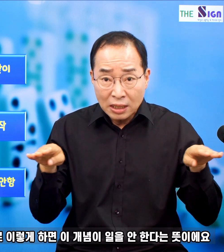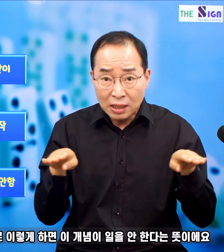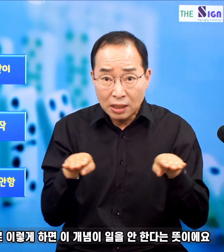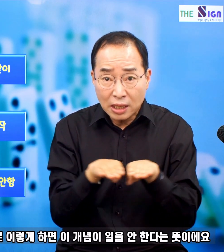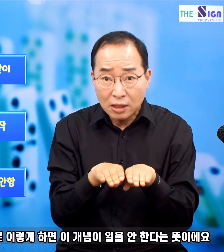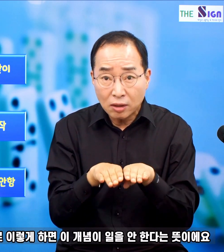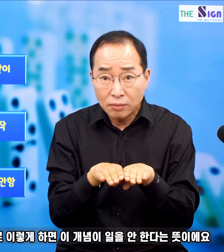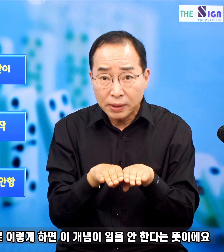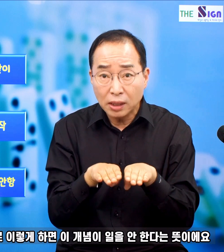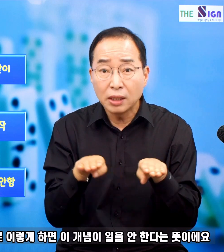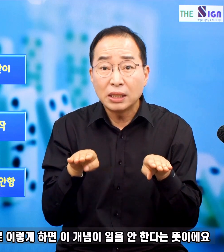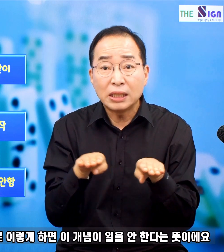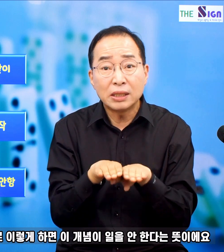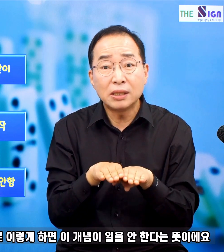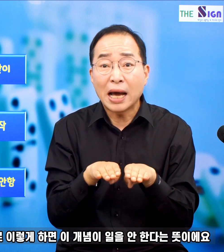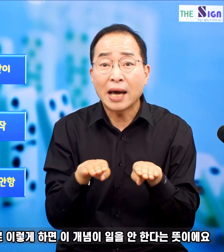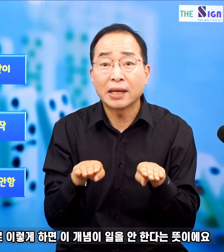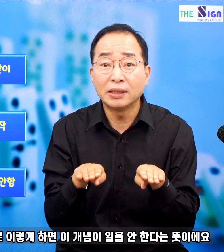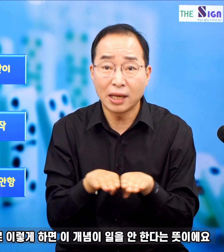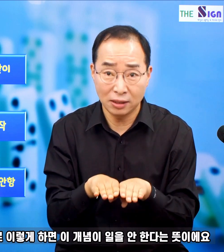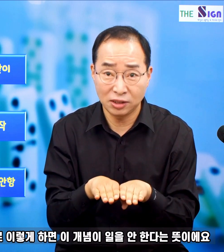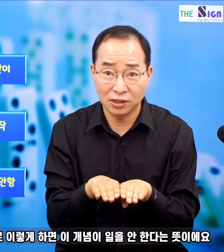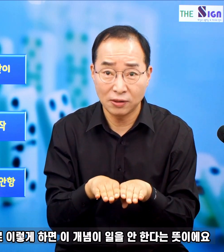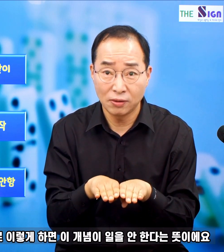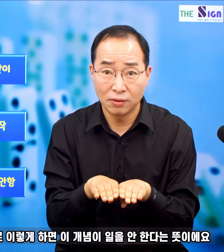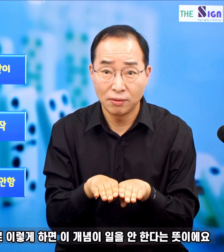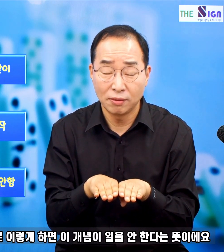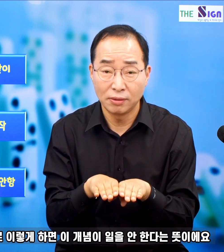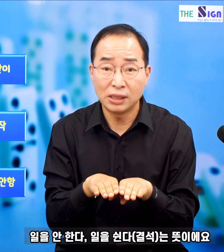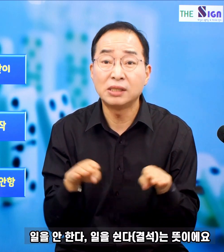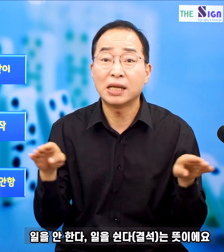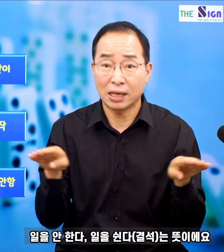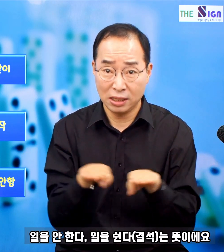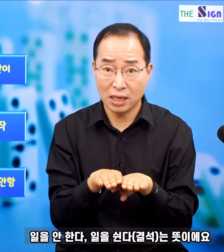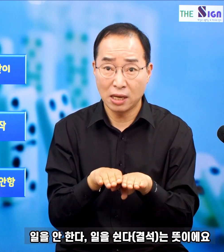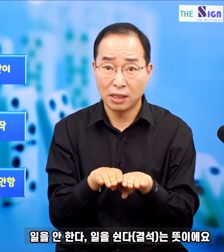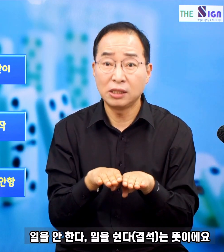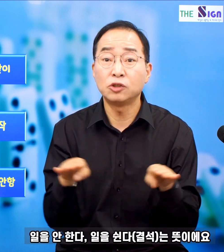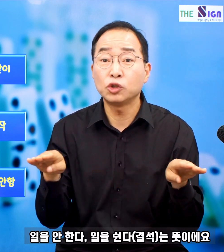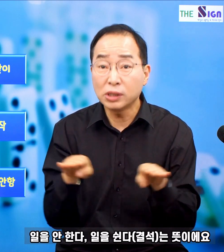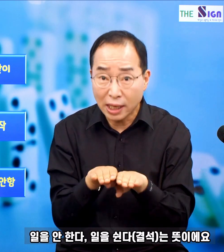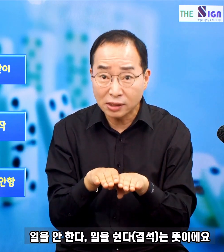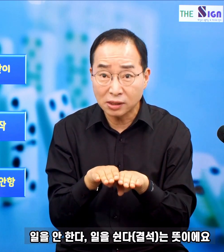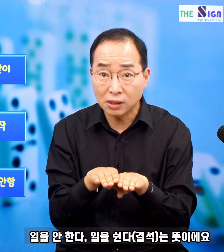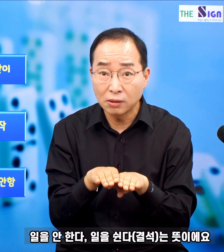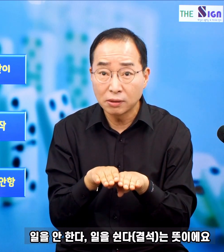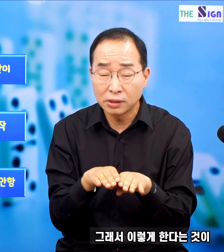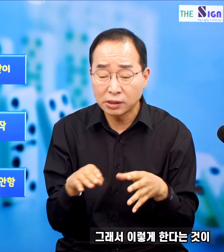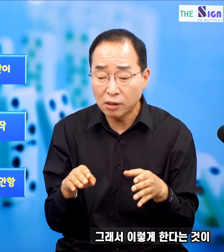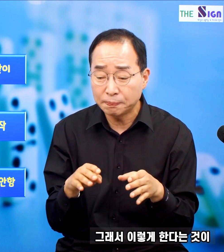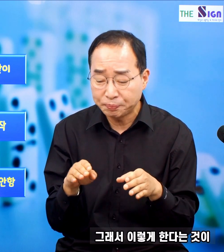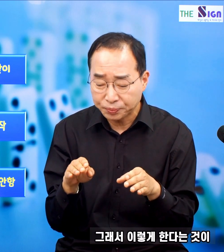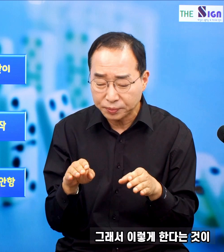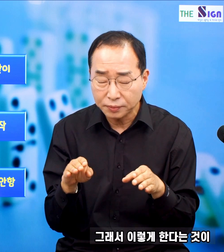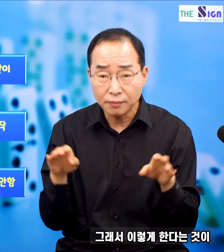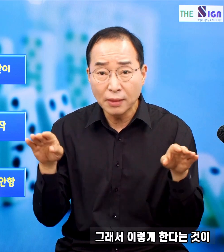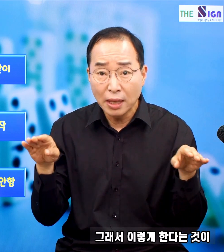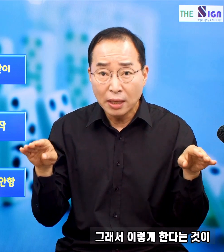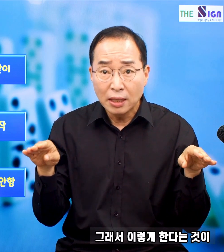이 개념이 일을 안 한다는 뜻이에요. 일을 안 한다. 일을 쉰다는 뜻이에요. 그래서